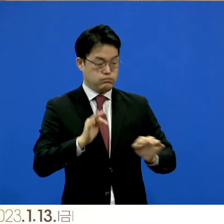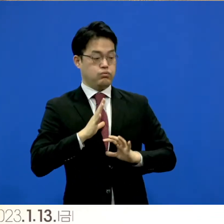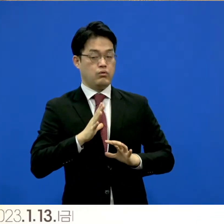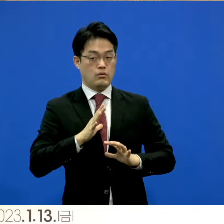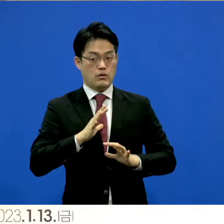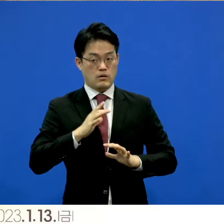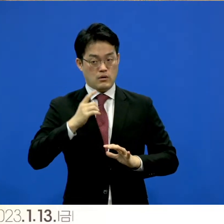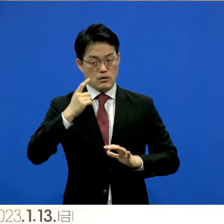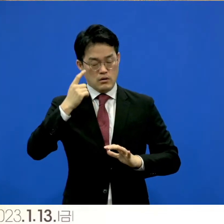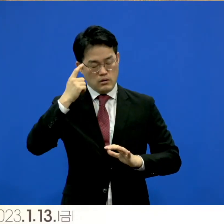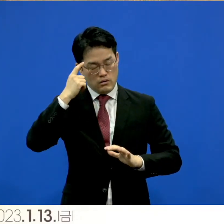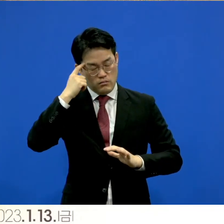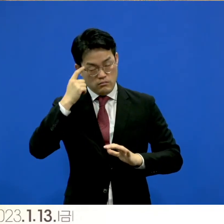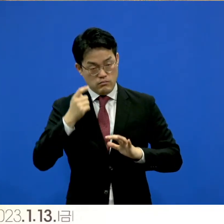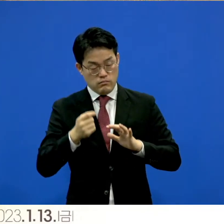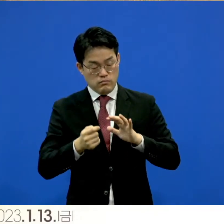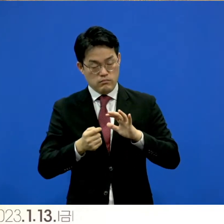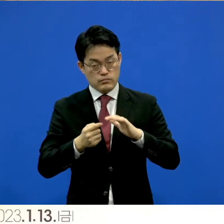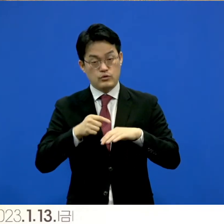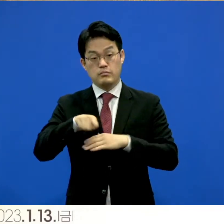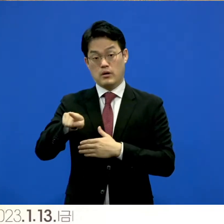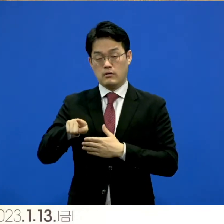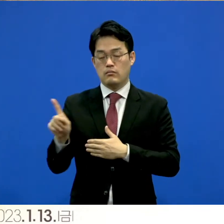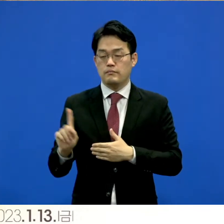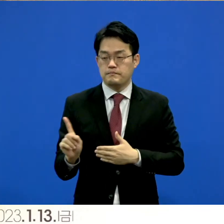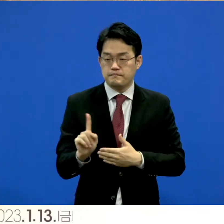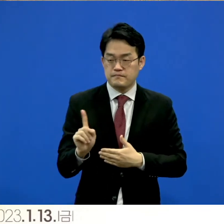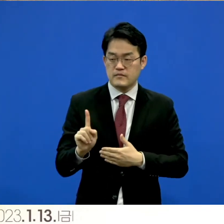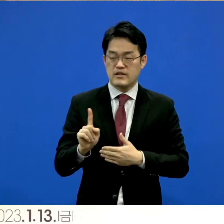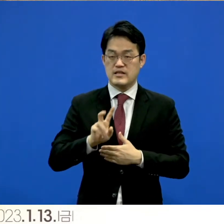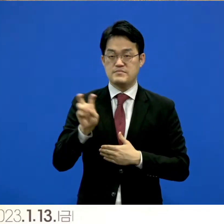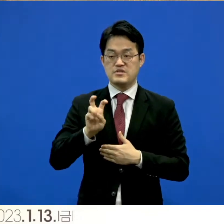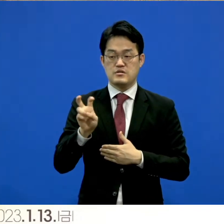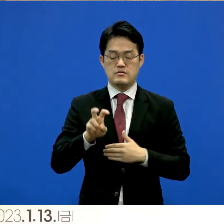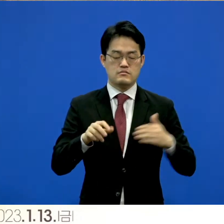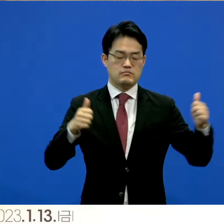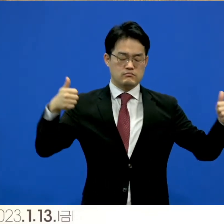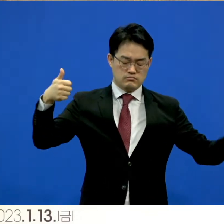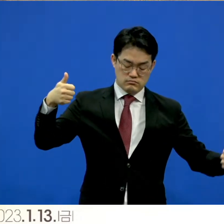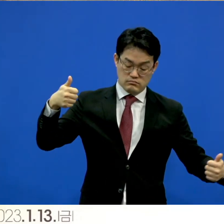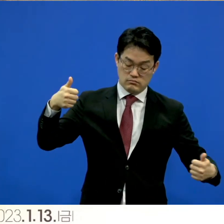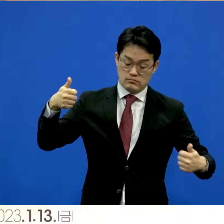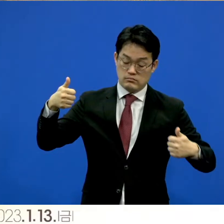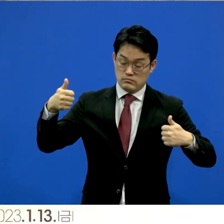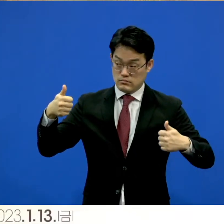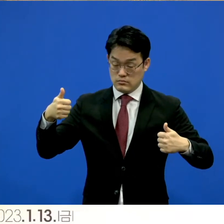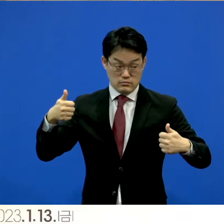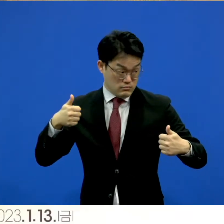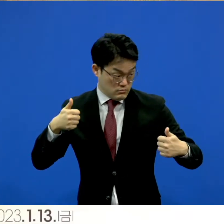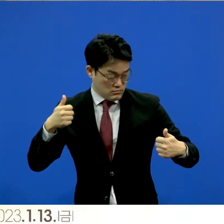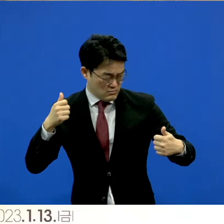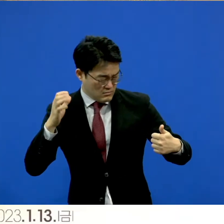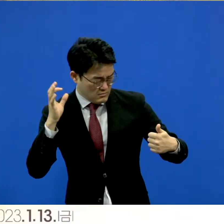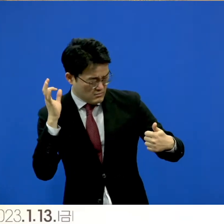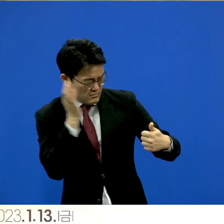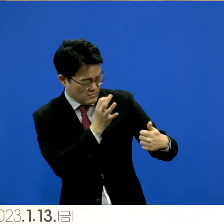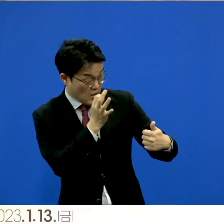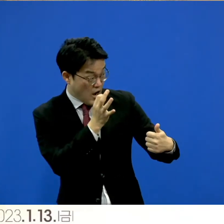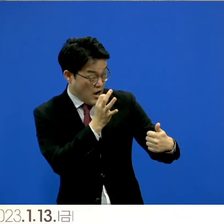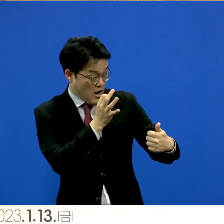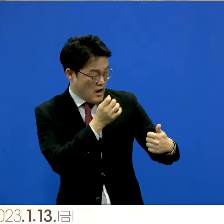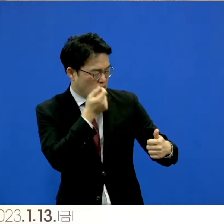이미 20절에 시작이 되었죠. 이에 일어나서 아버지께로 돌아가니라. 아직도 거리가 먼데 아버지가 그를 보고 측견히 여겨